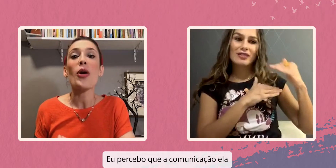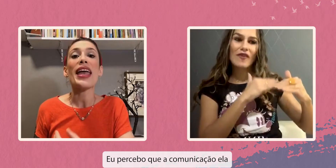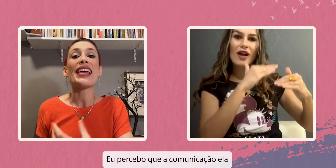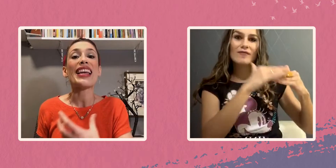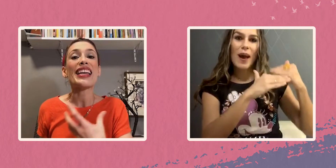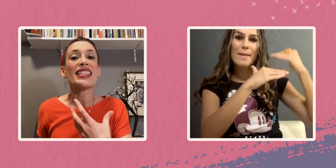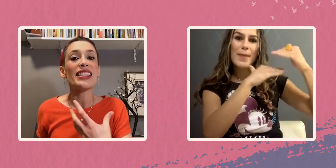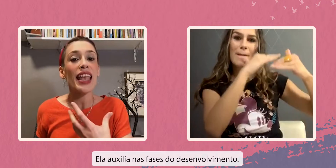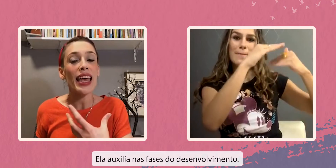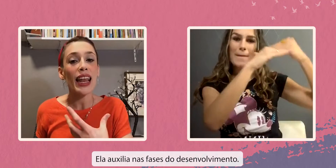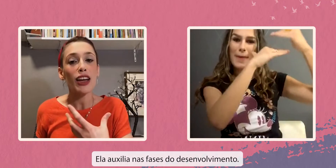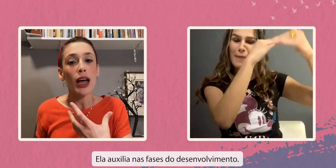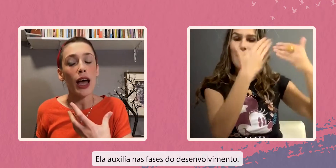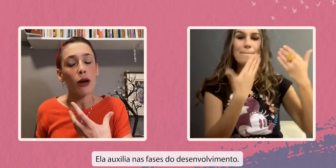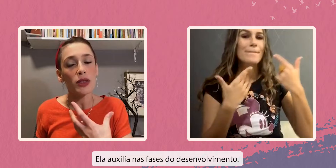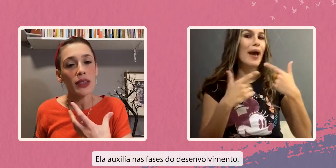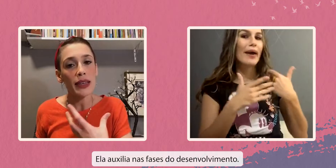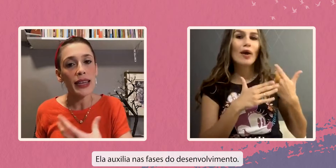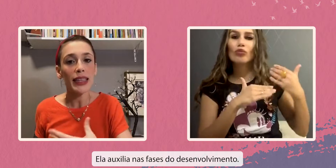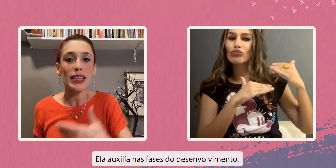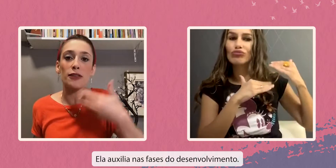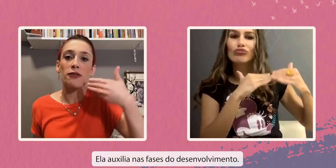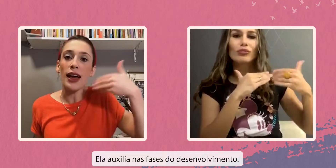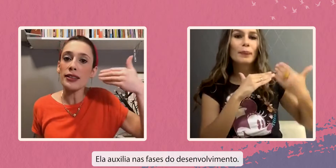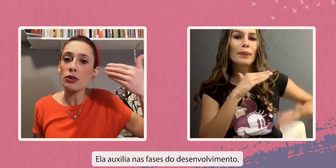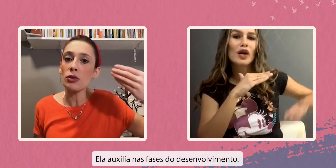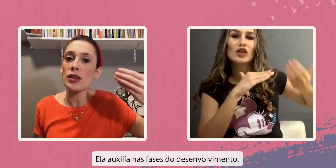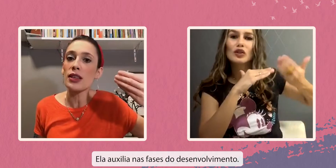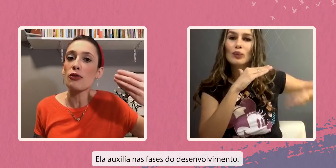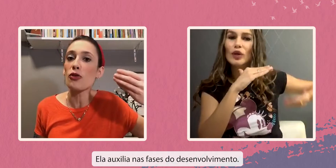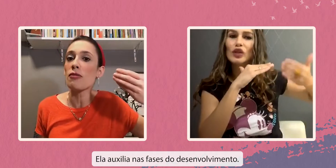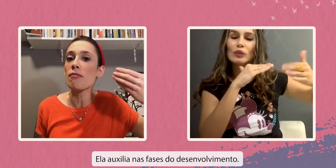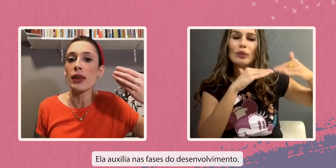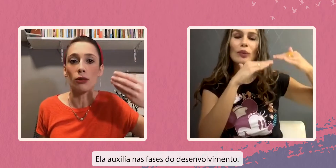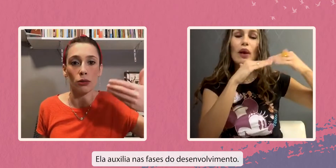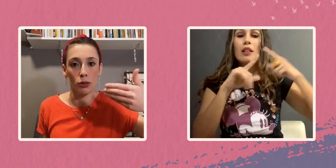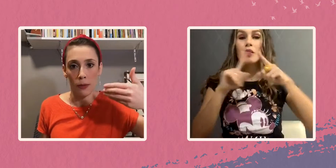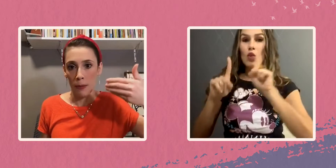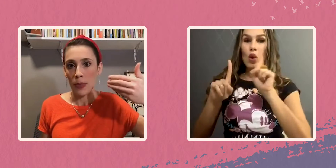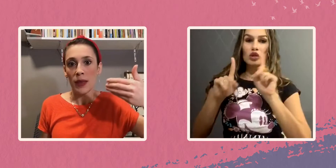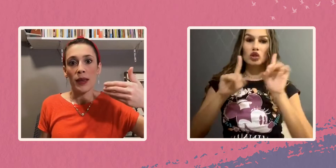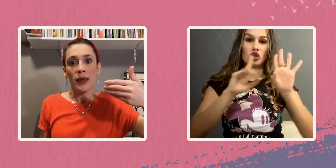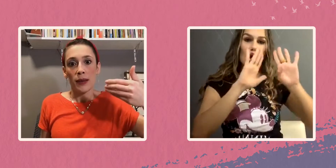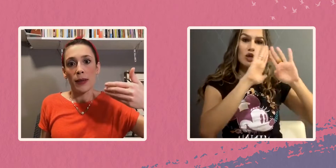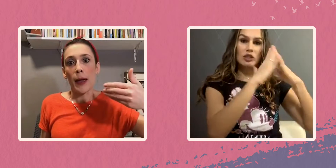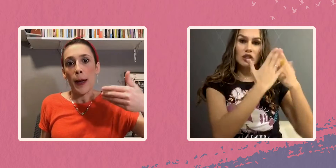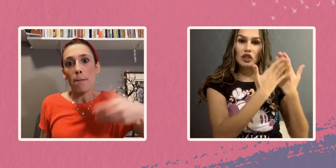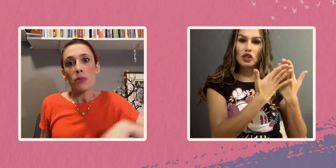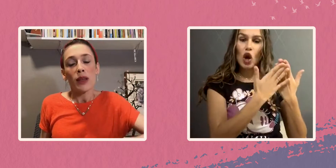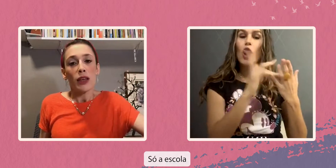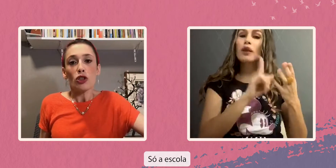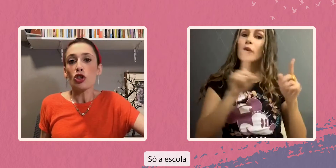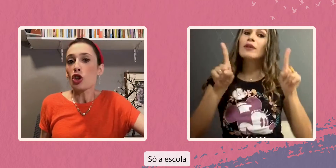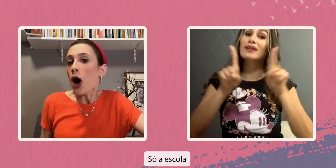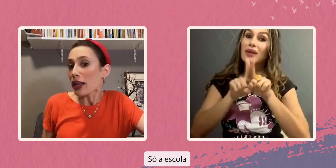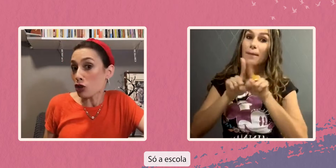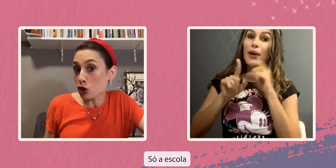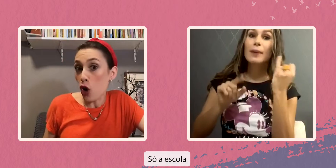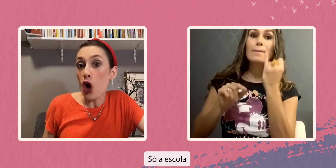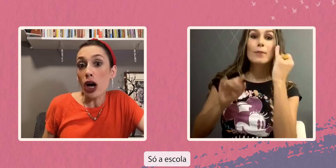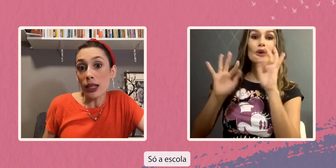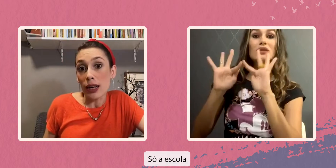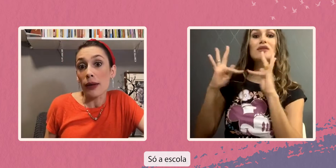comunicação ela auxilia nas fases do desenvolvimento, né? Só